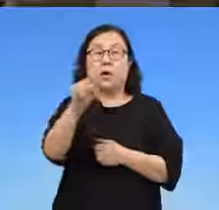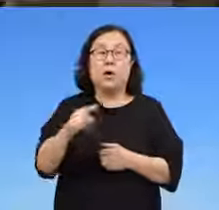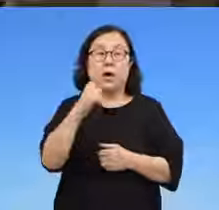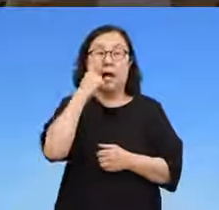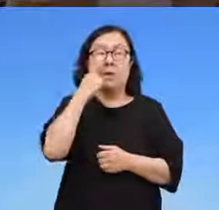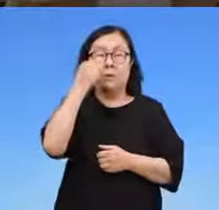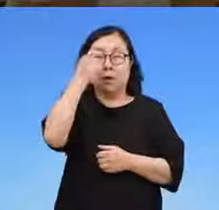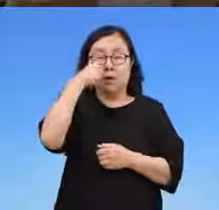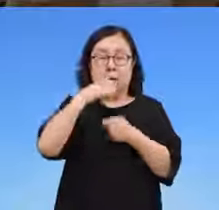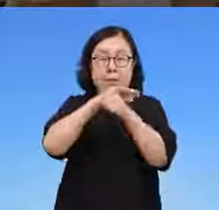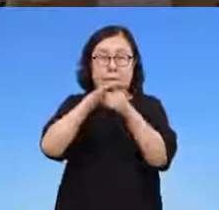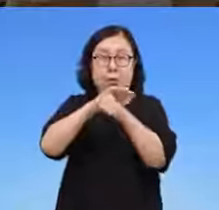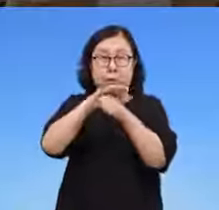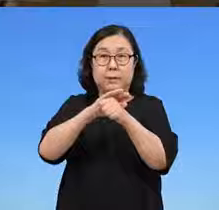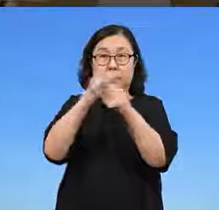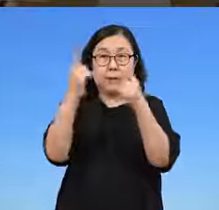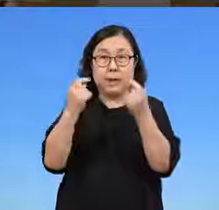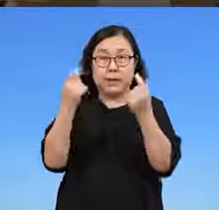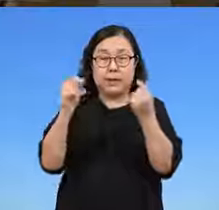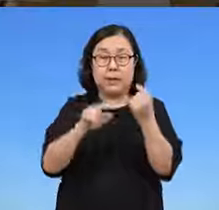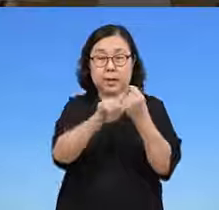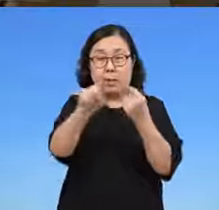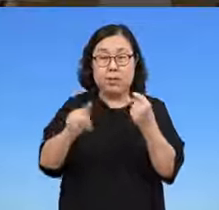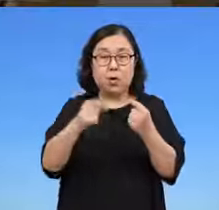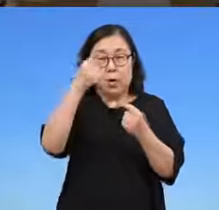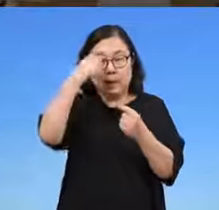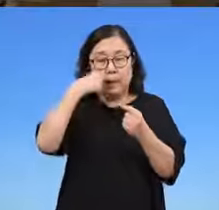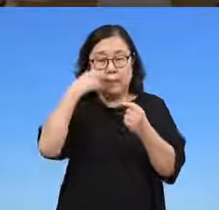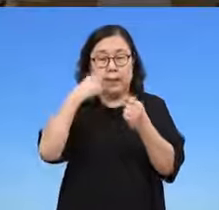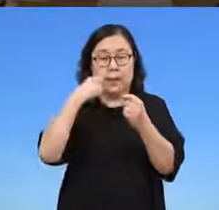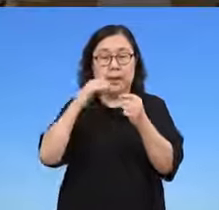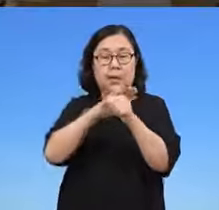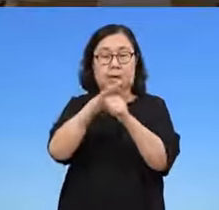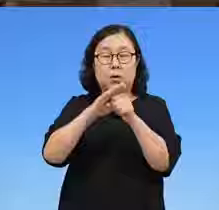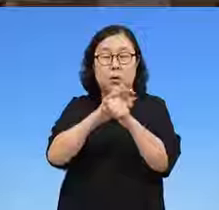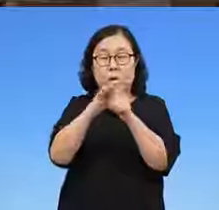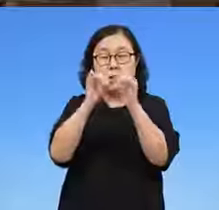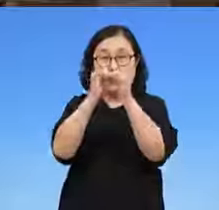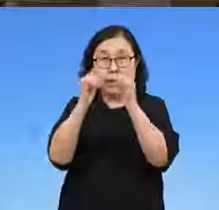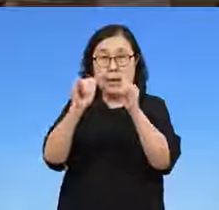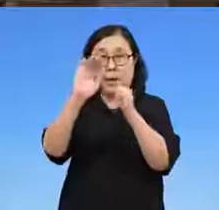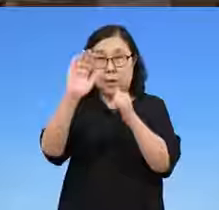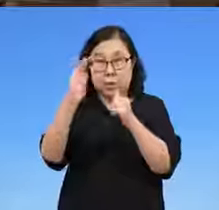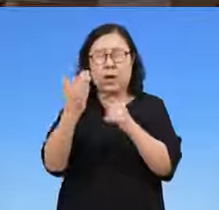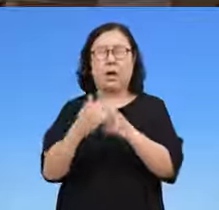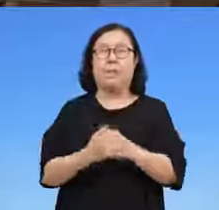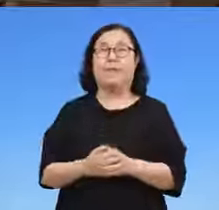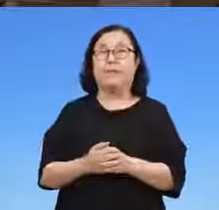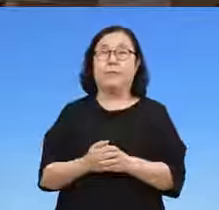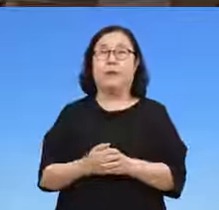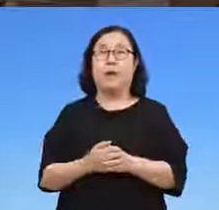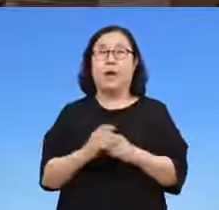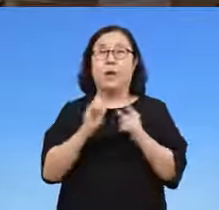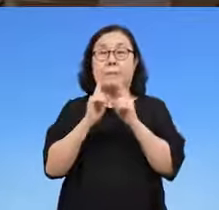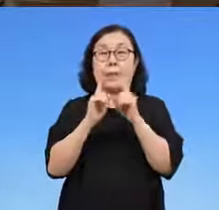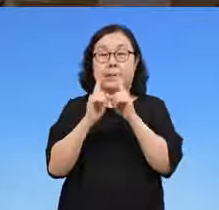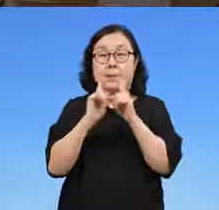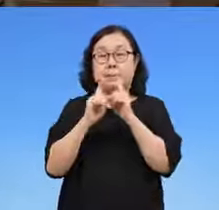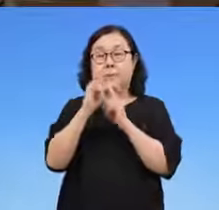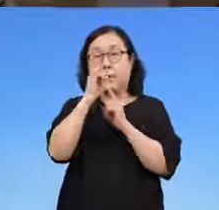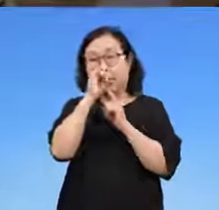나옵니다. 너희 아버지의 자비로우신과 같이 너희도 자비로운 자가 되라. 저는 한 몇 주 이